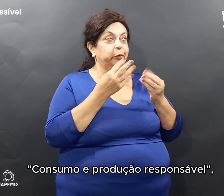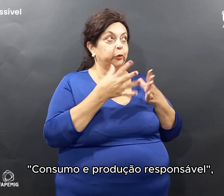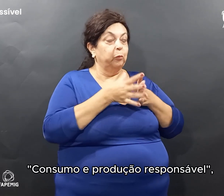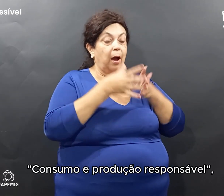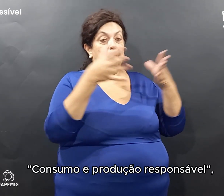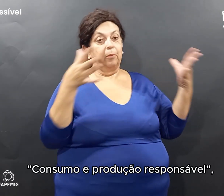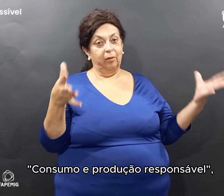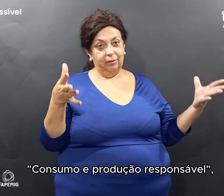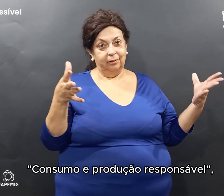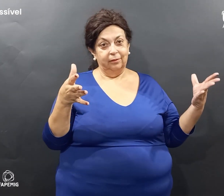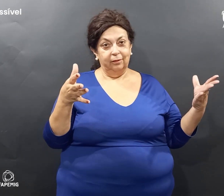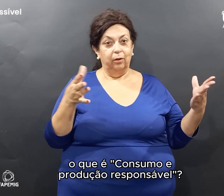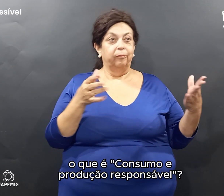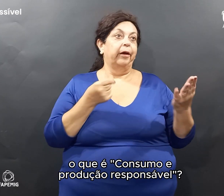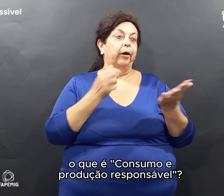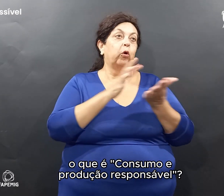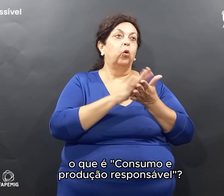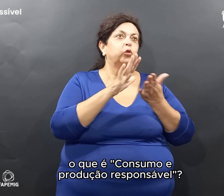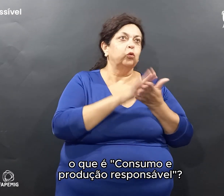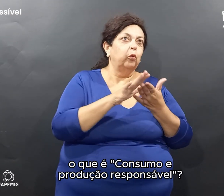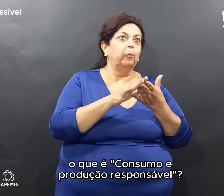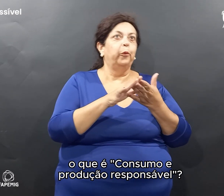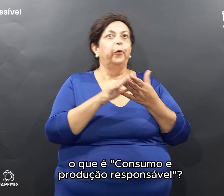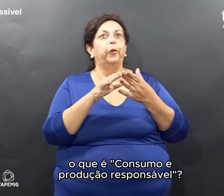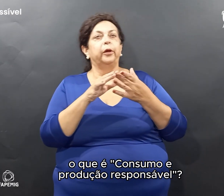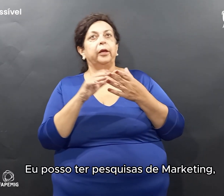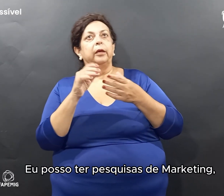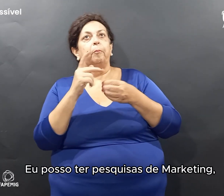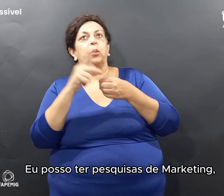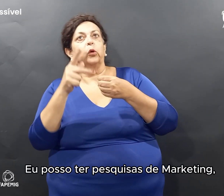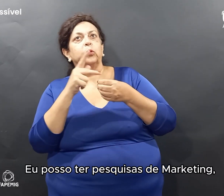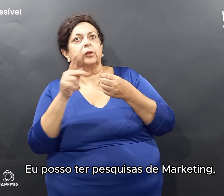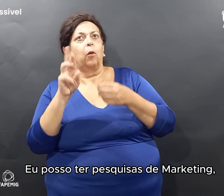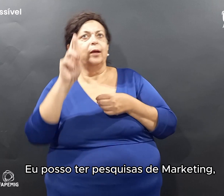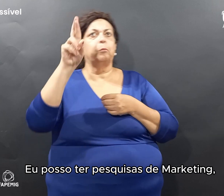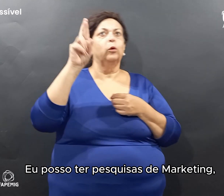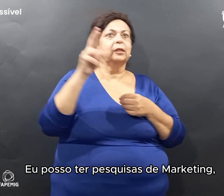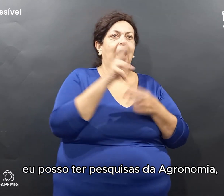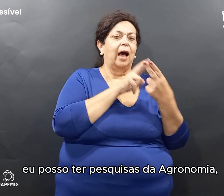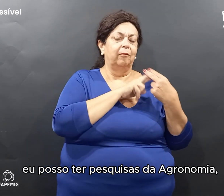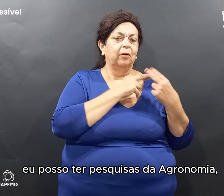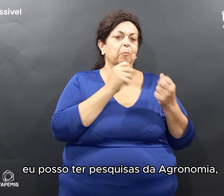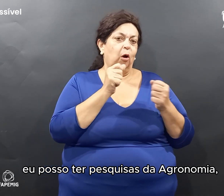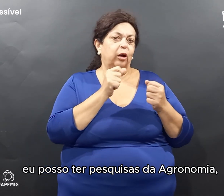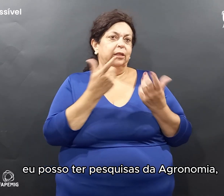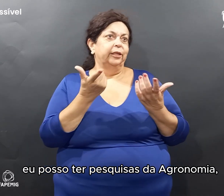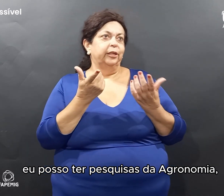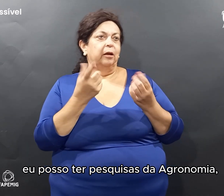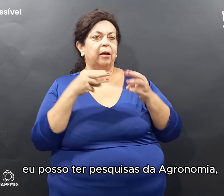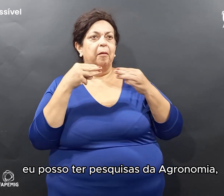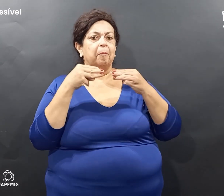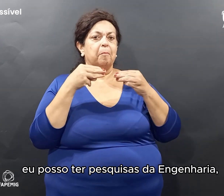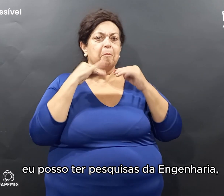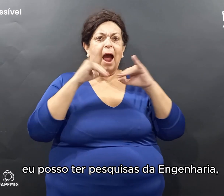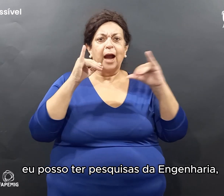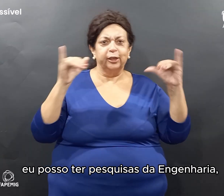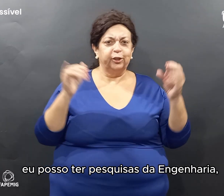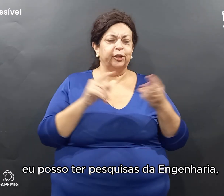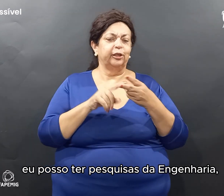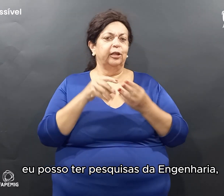produção responsável. O que é consumo e produção responsável? Eu posso ter pesquisas de marketing, eu posso ter pesquisas da agronomia, eu posso ter pesquisas da